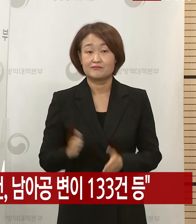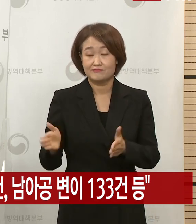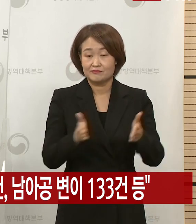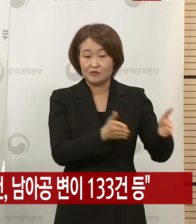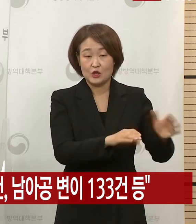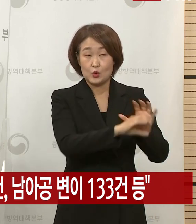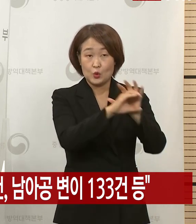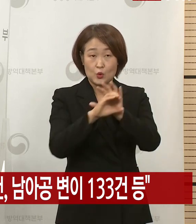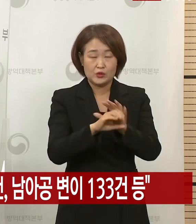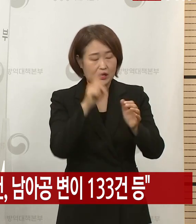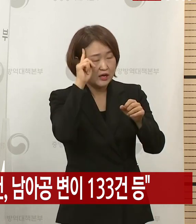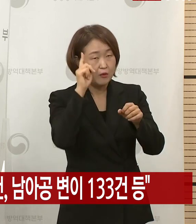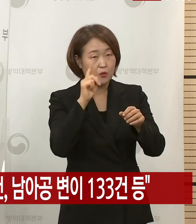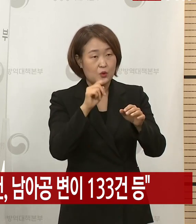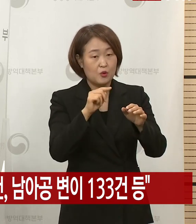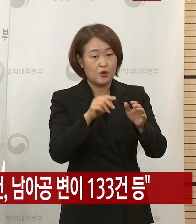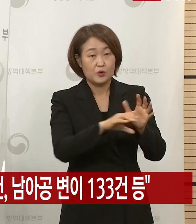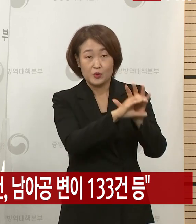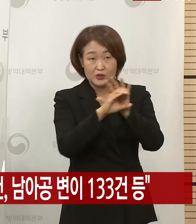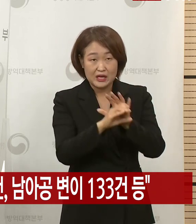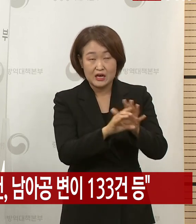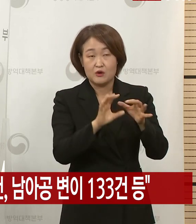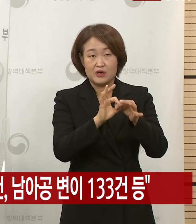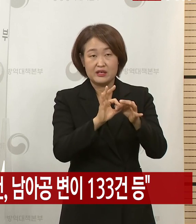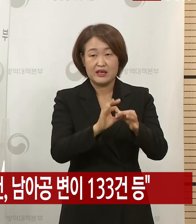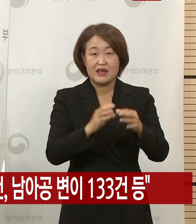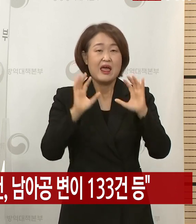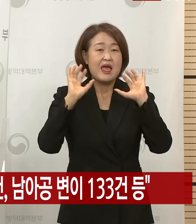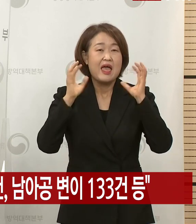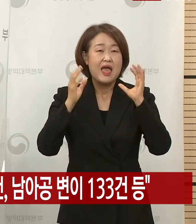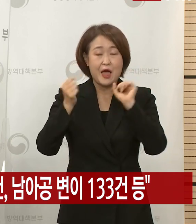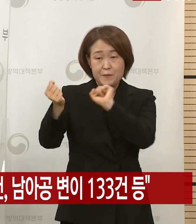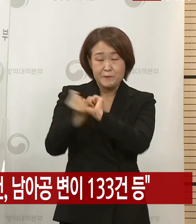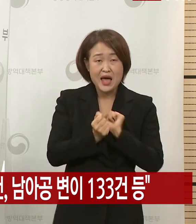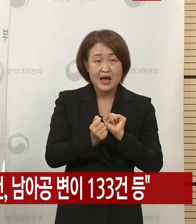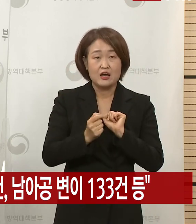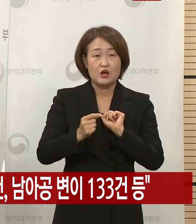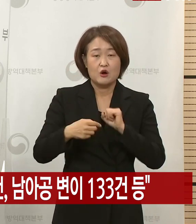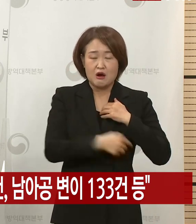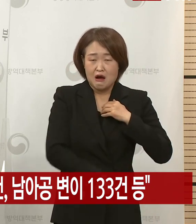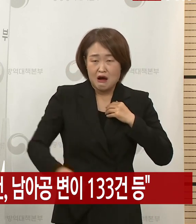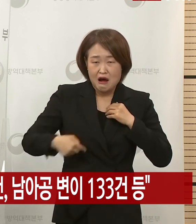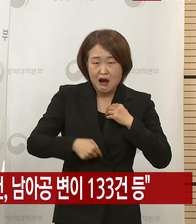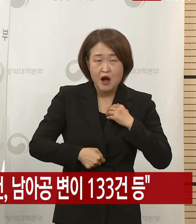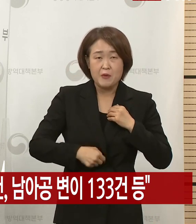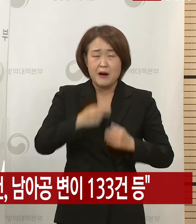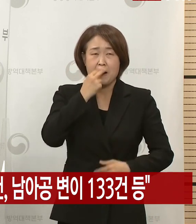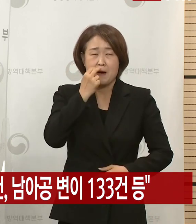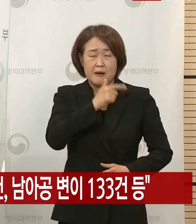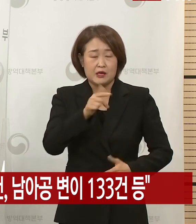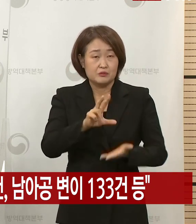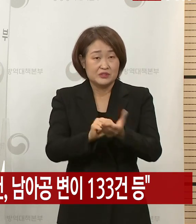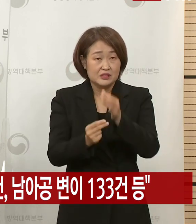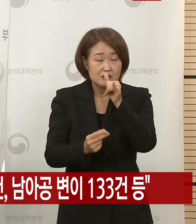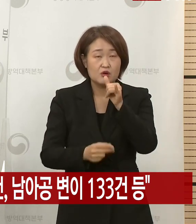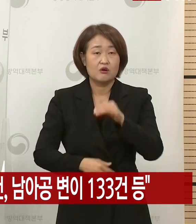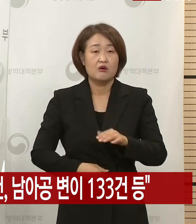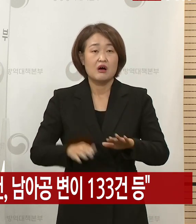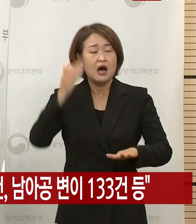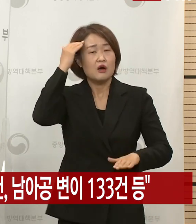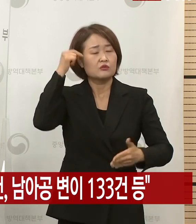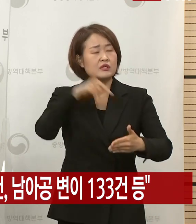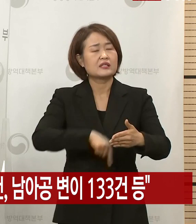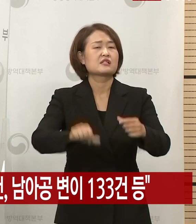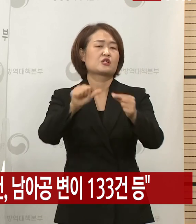다음으로 코로나19 연관 소아청소년 다기관 염증 증후군 즉 MIS-C 국내 5번째 사례